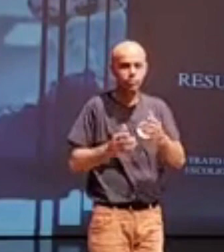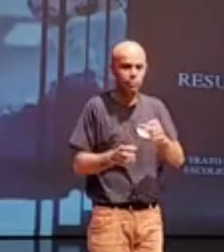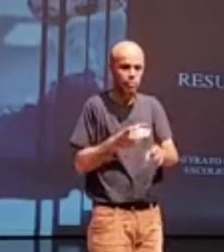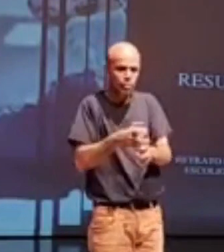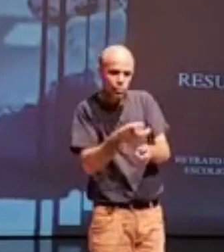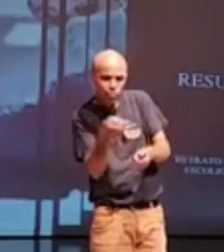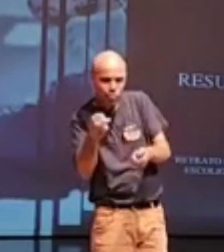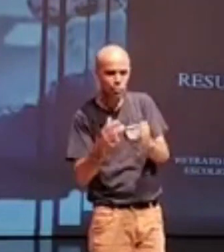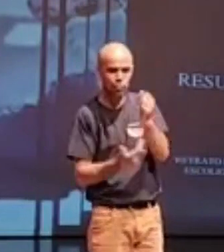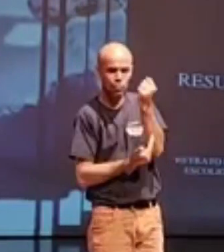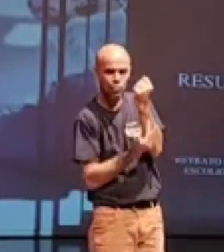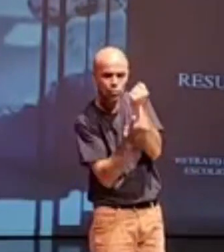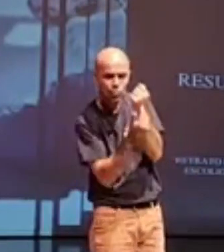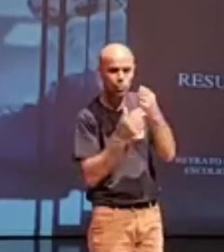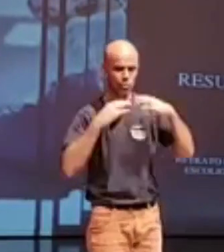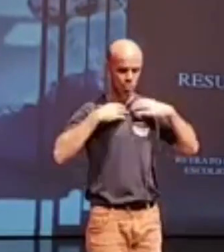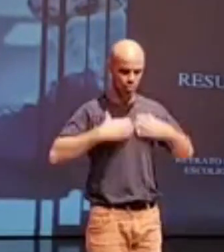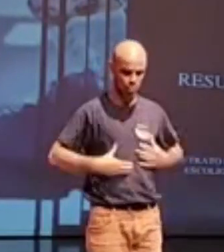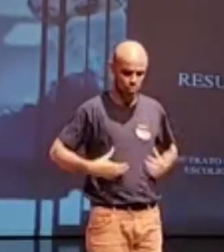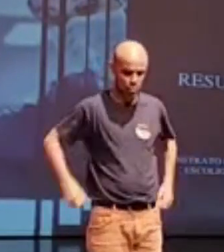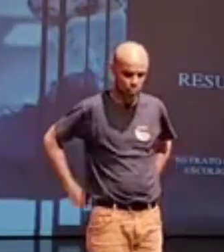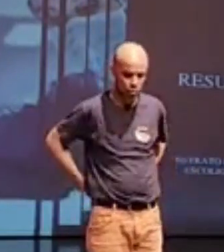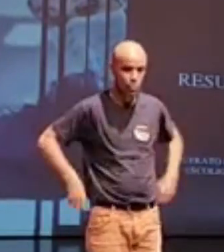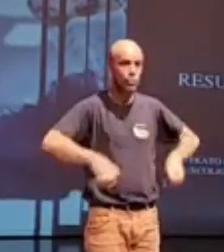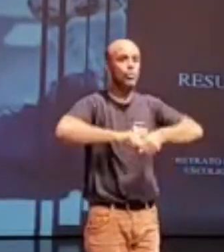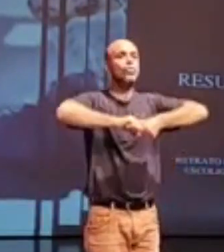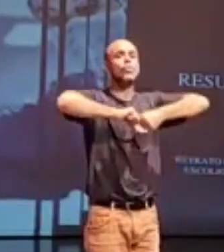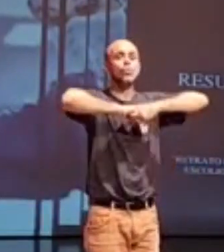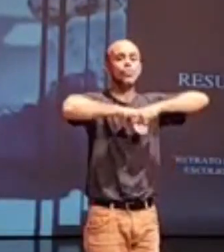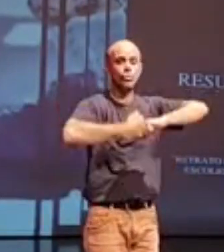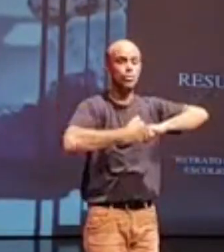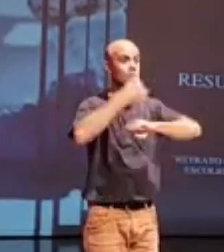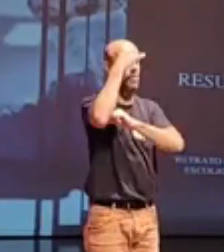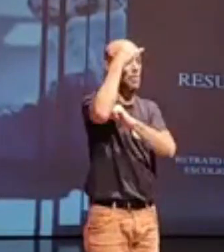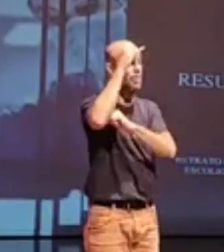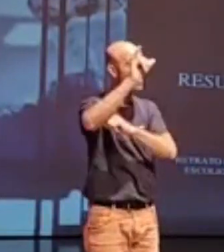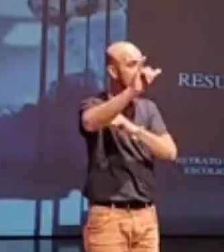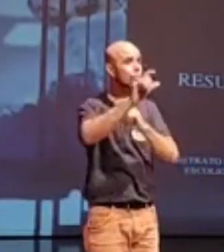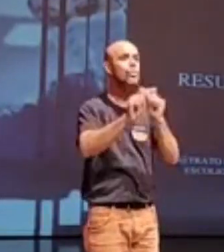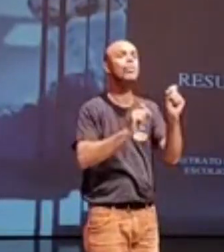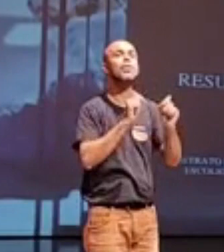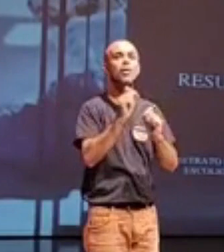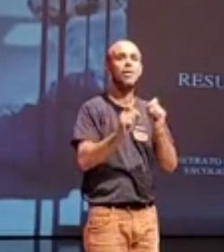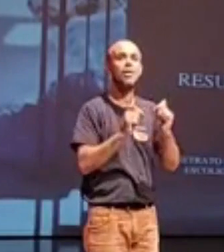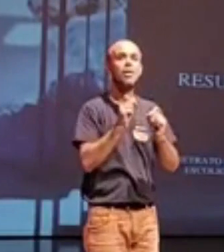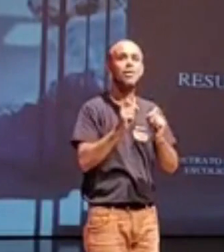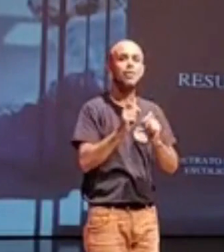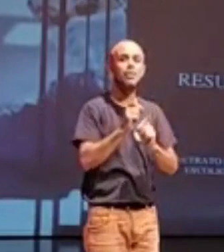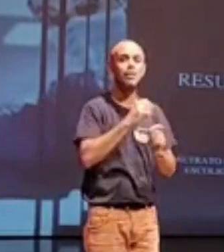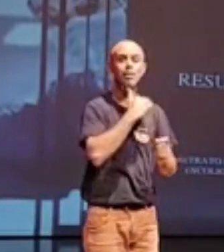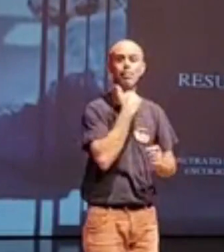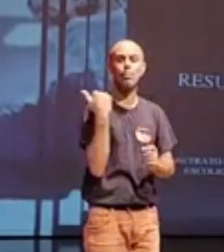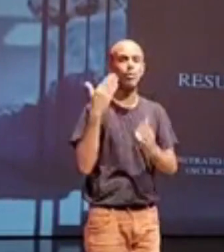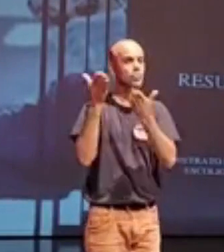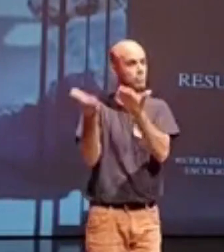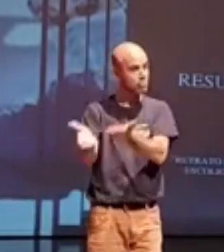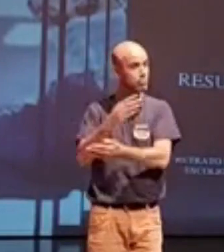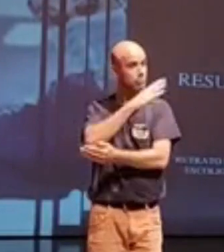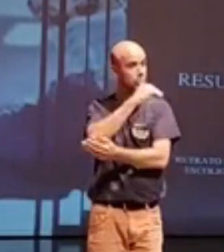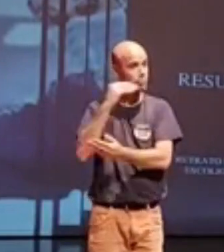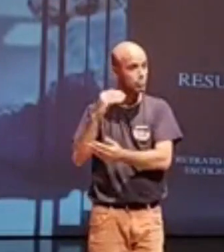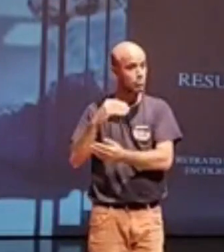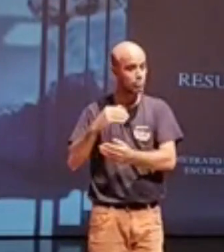meio de cirurgia, colete, você evita de uma mortalidade muito grande, dor